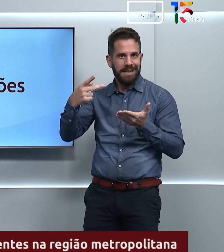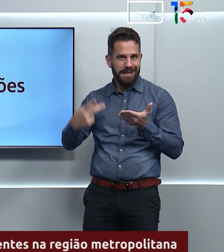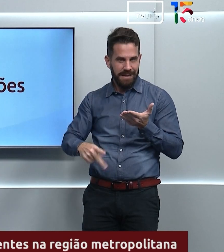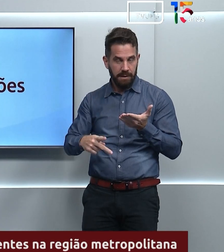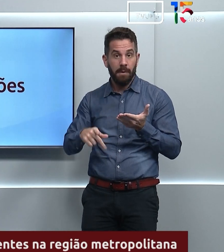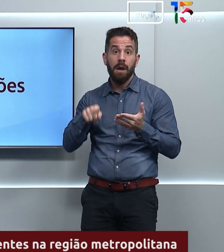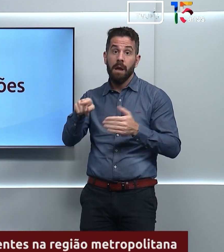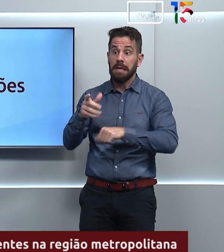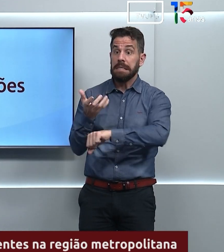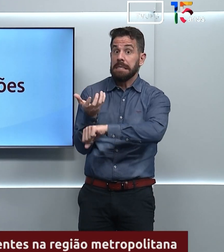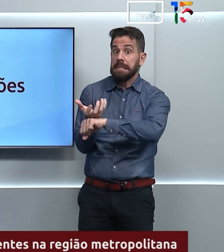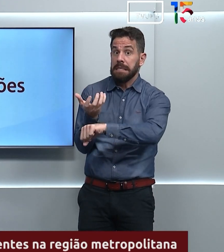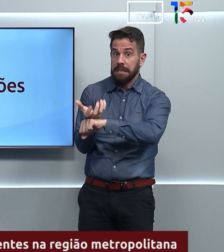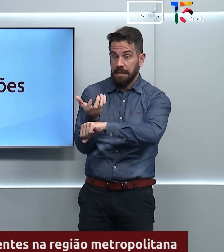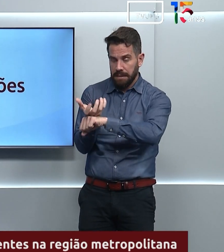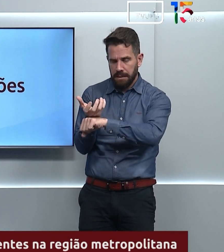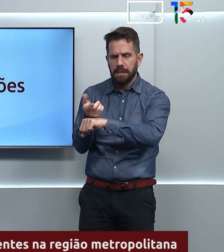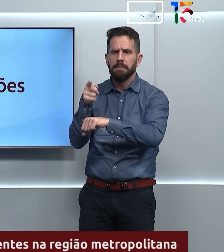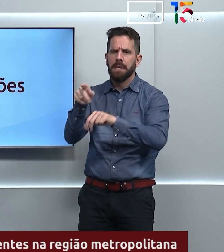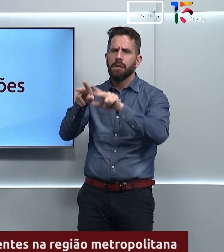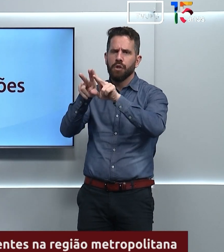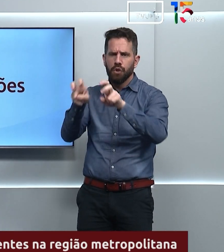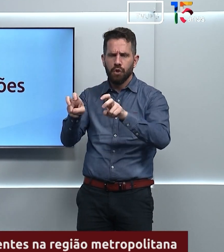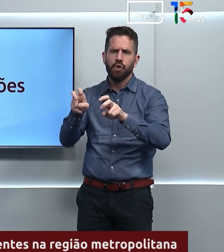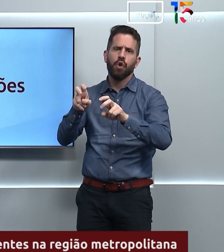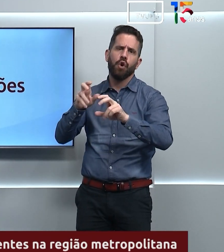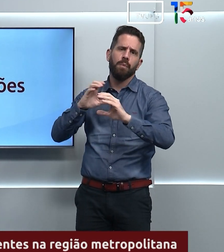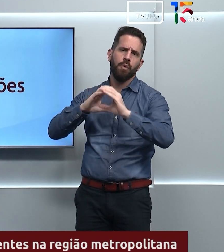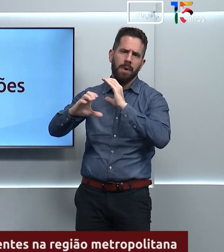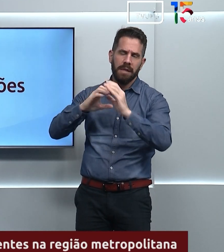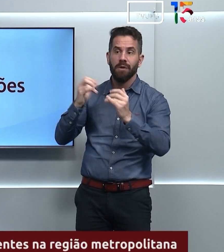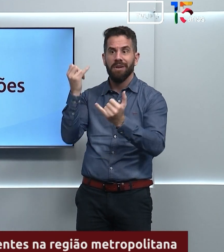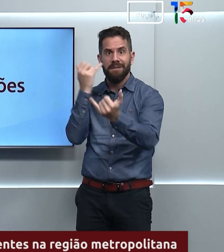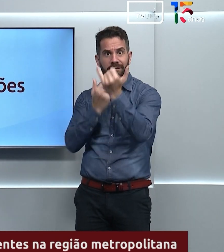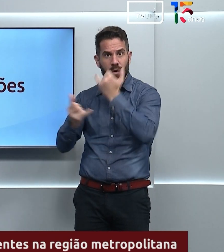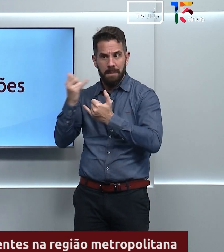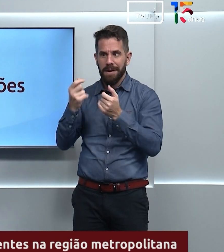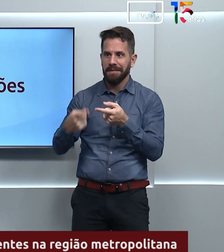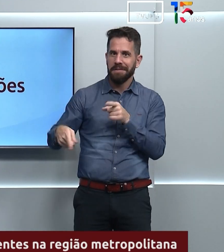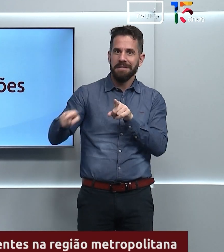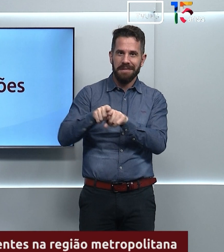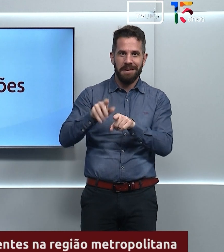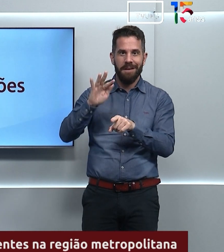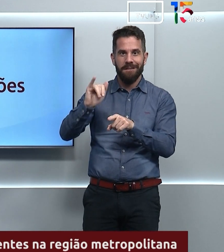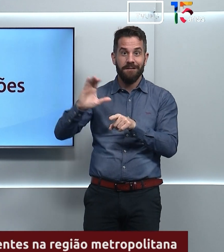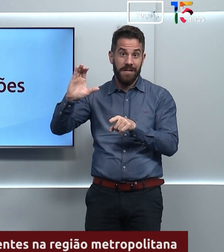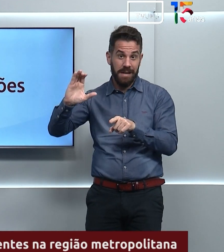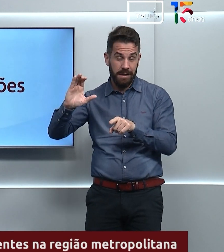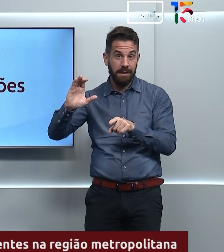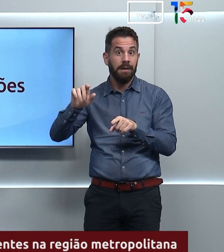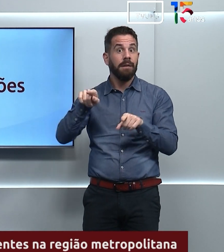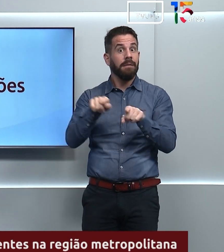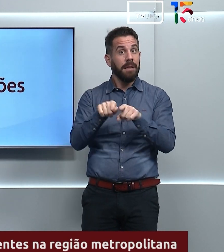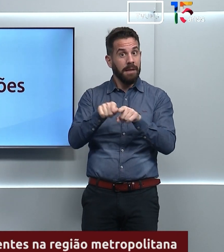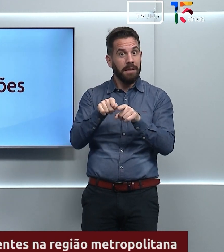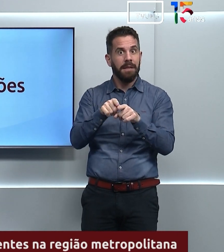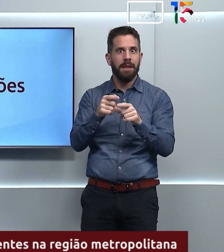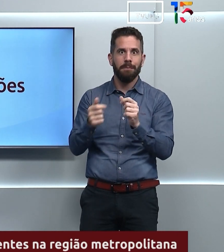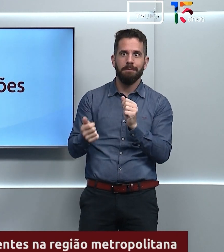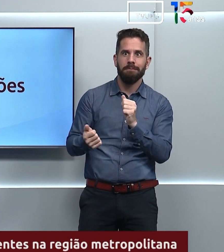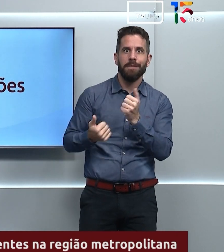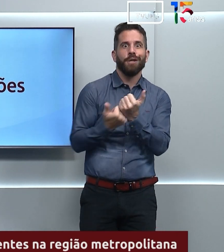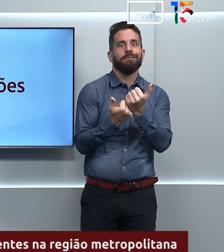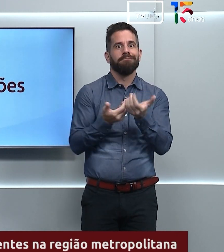de uma disciplina da Faculdade de Comunicação e Informação, que são nossos parceiros aqui no Conexões. E você também pode ser o